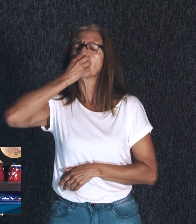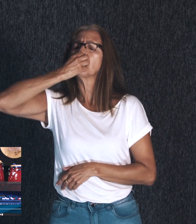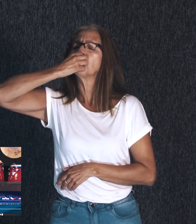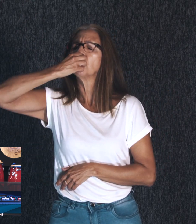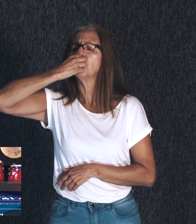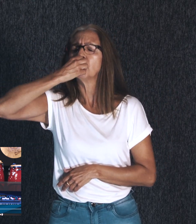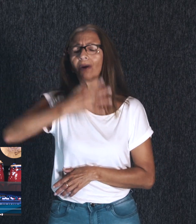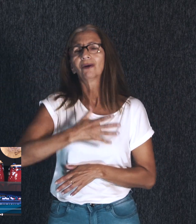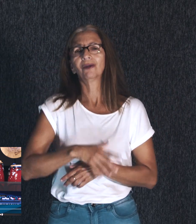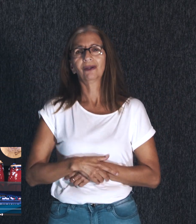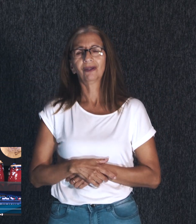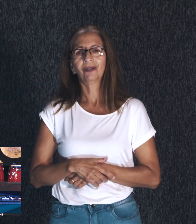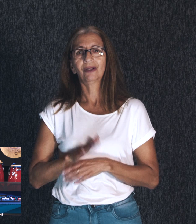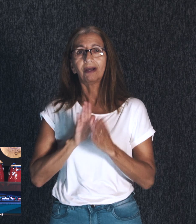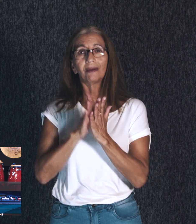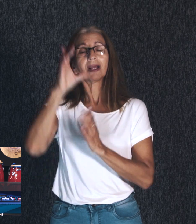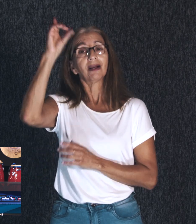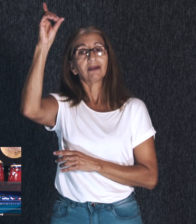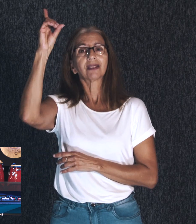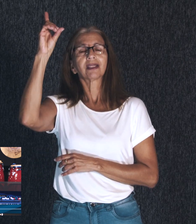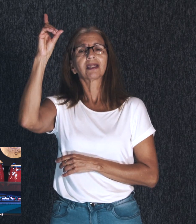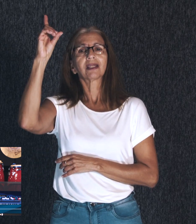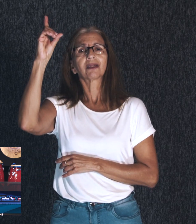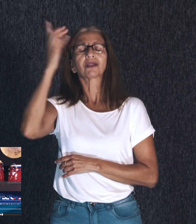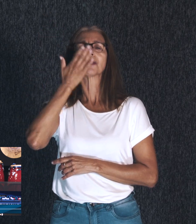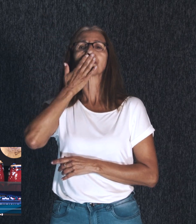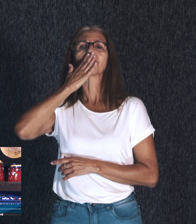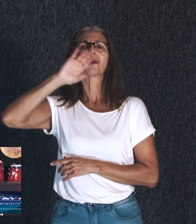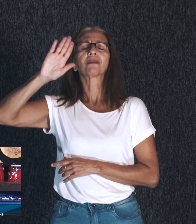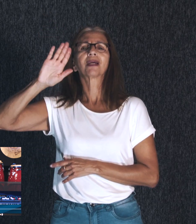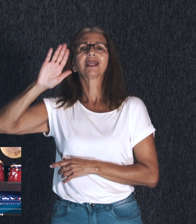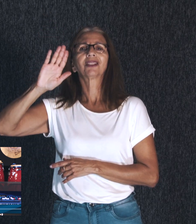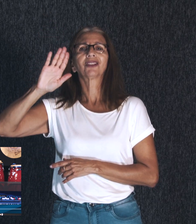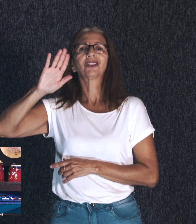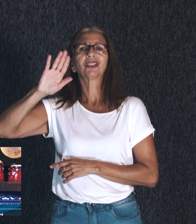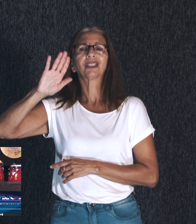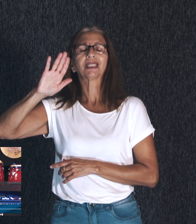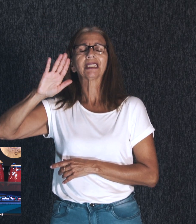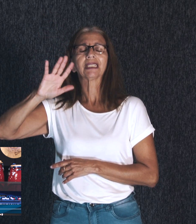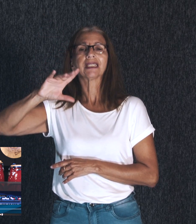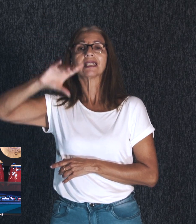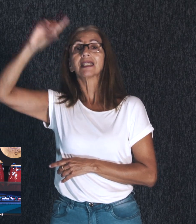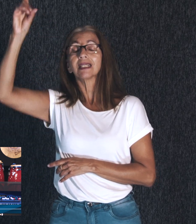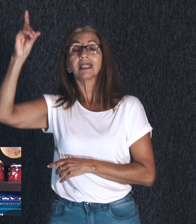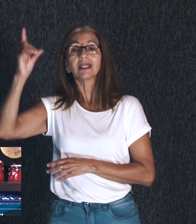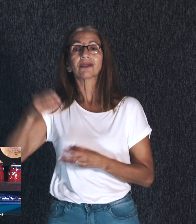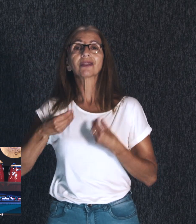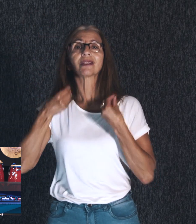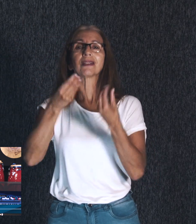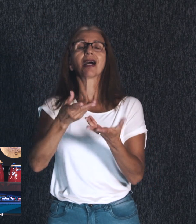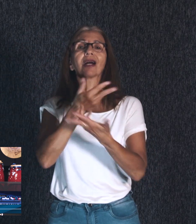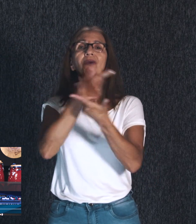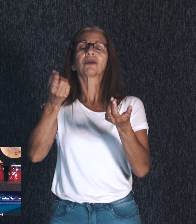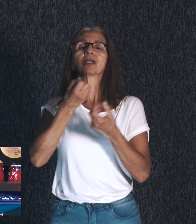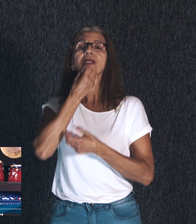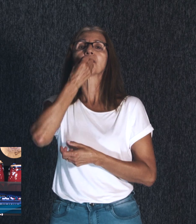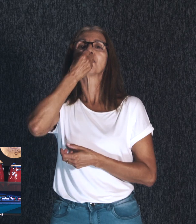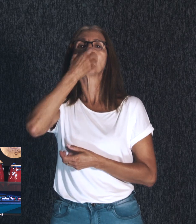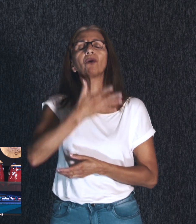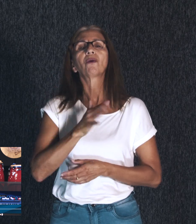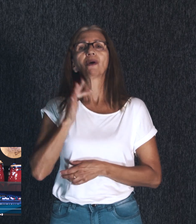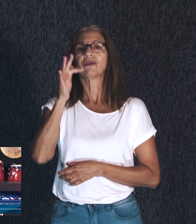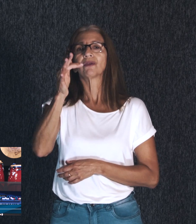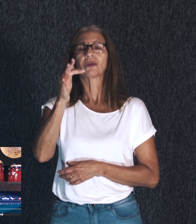que Deus tem a nosso respeito são pensamentos bons. São pensamentos de paz e não de mal. Porque Ele quer dar a você um